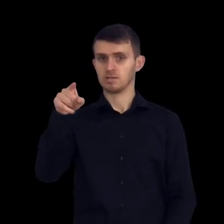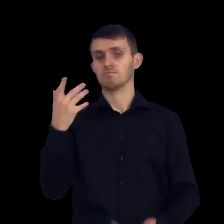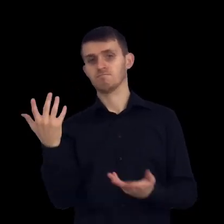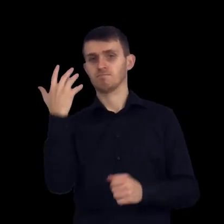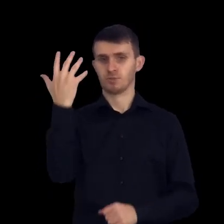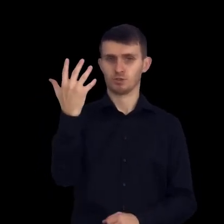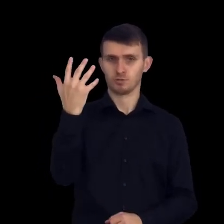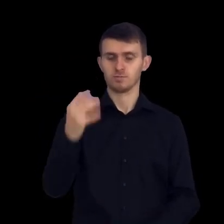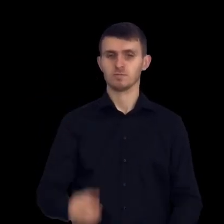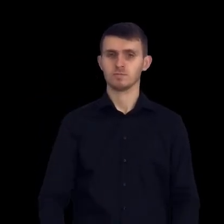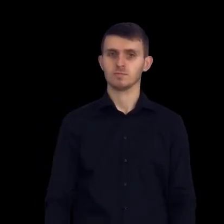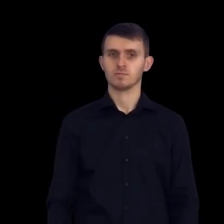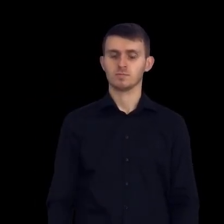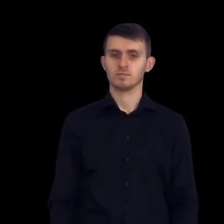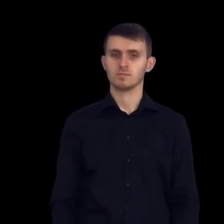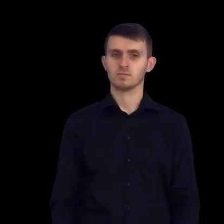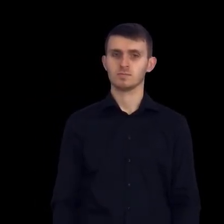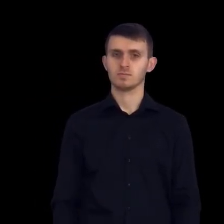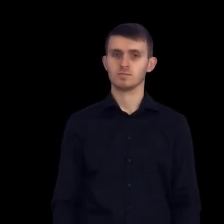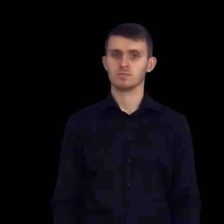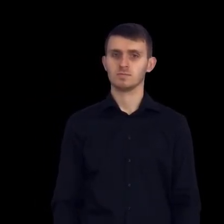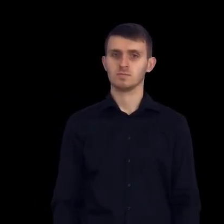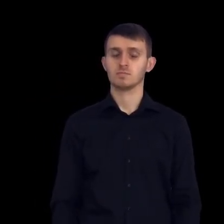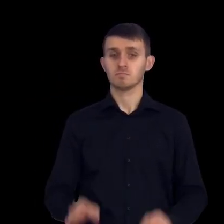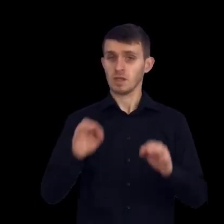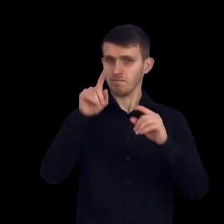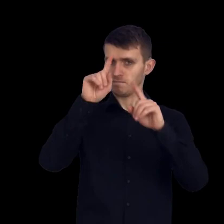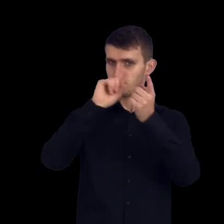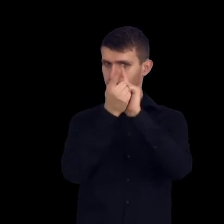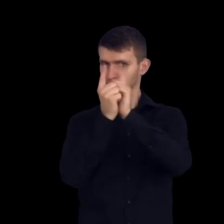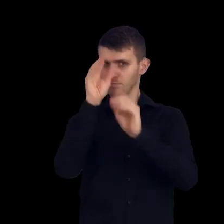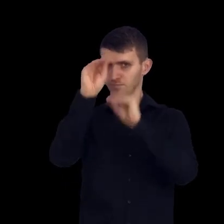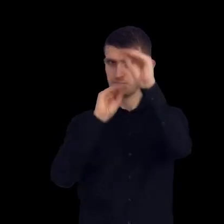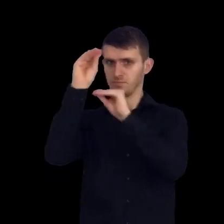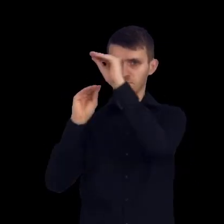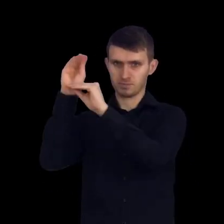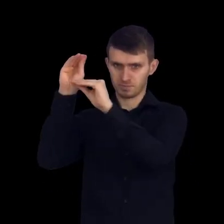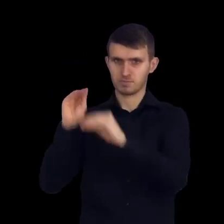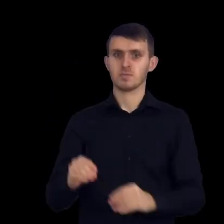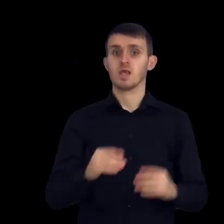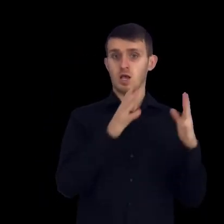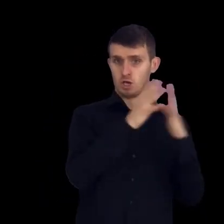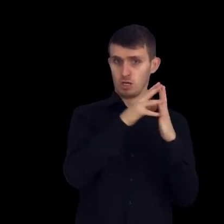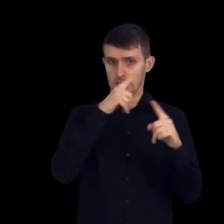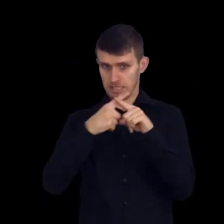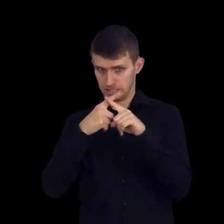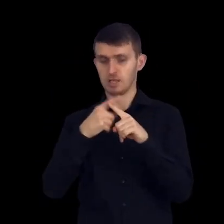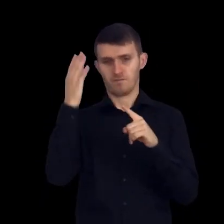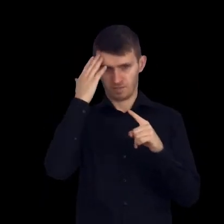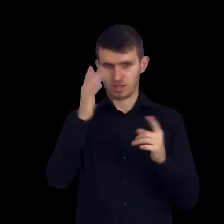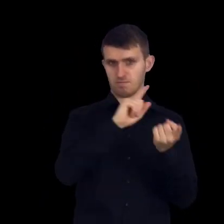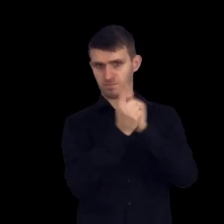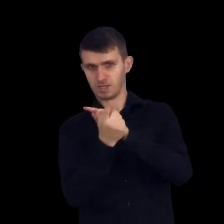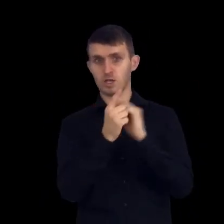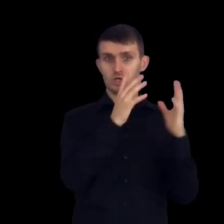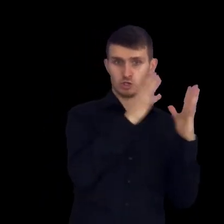i dla y równego 5 podstawimy zamiast 10px